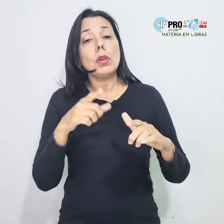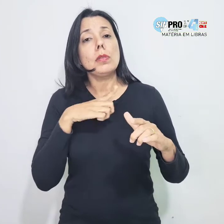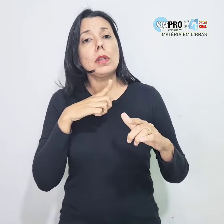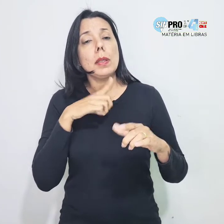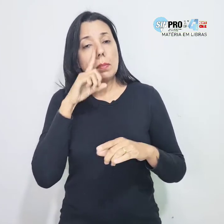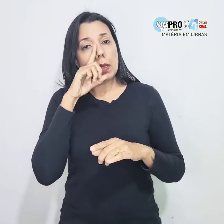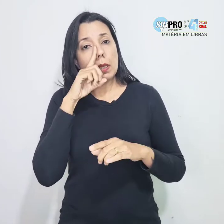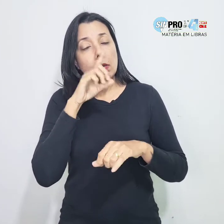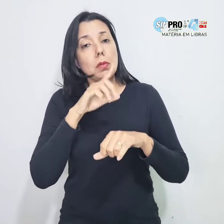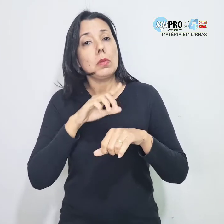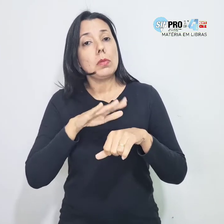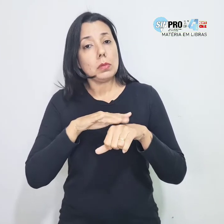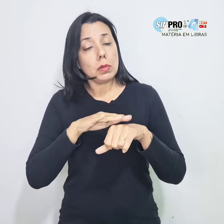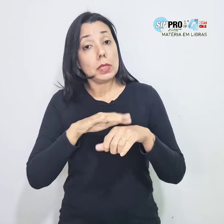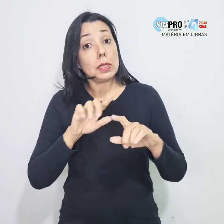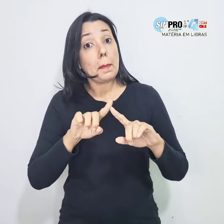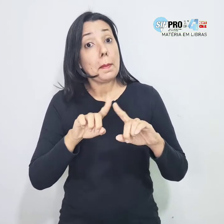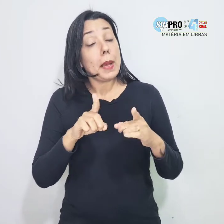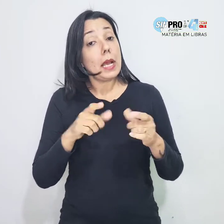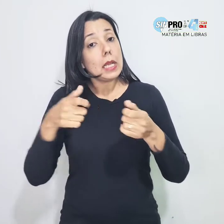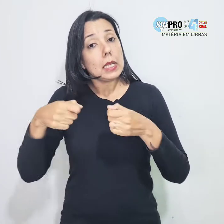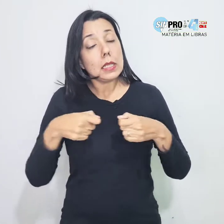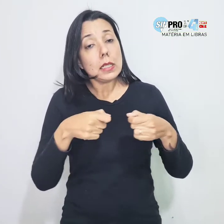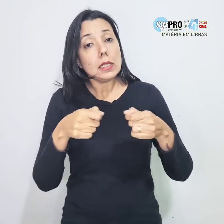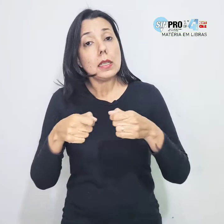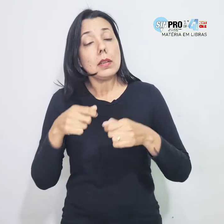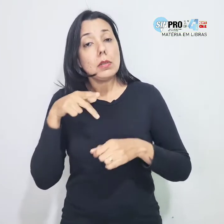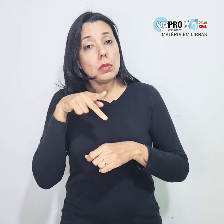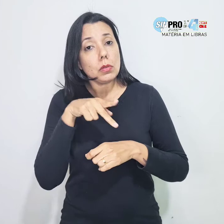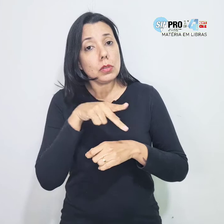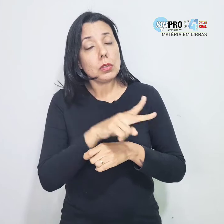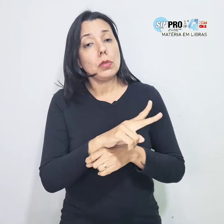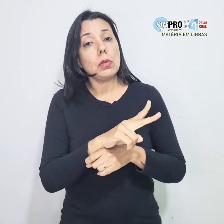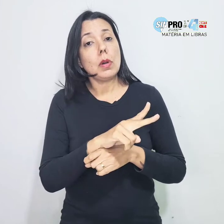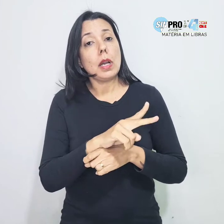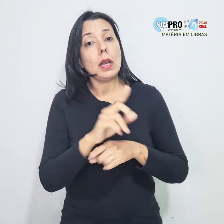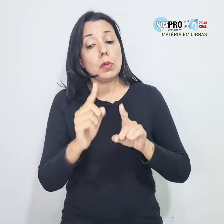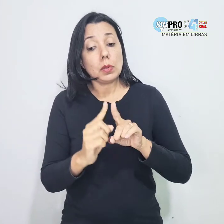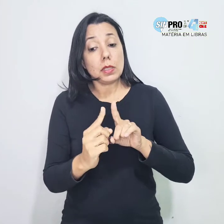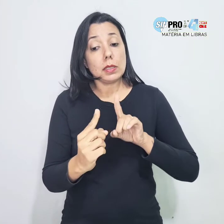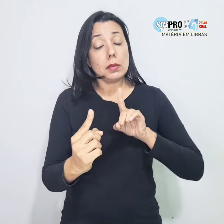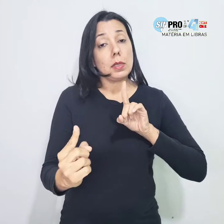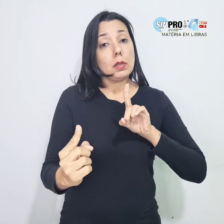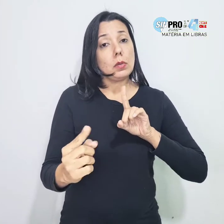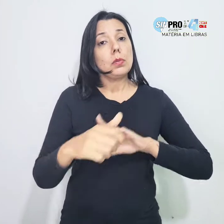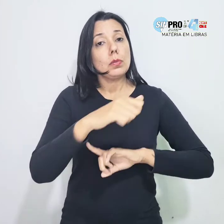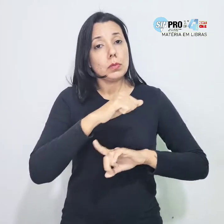doença, mas que seria necessário manter medidas como o distanciamento social.